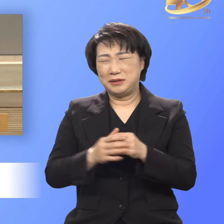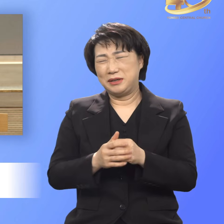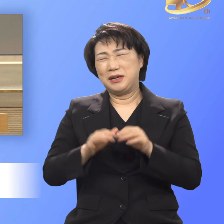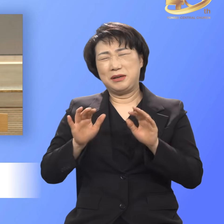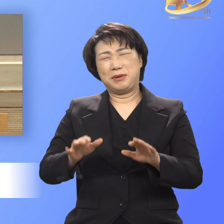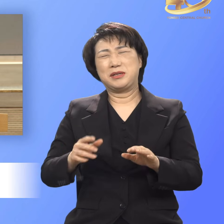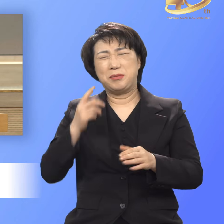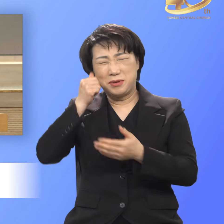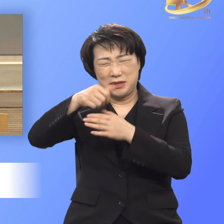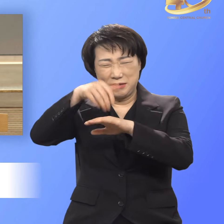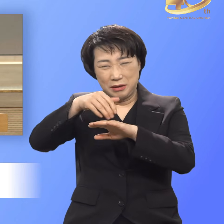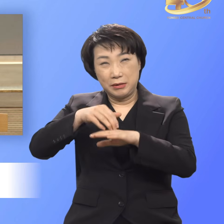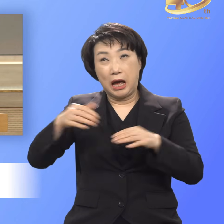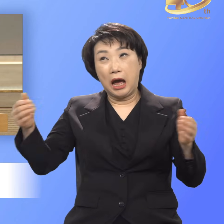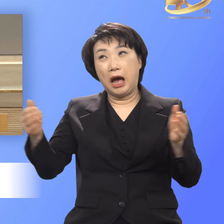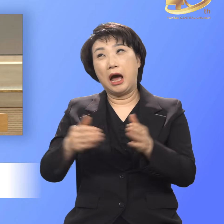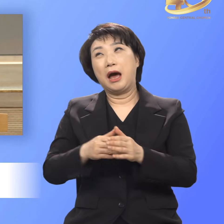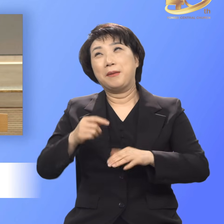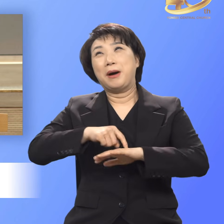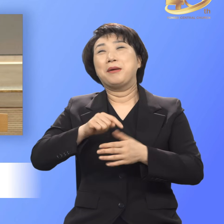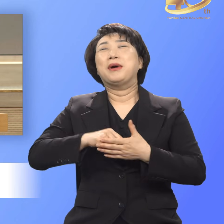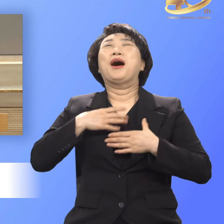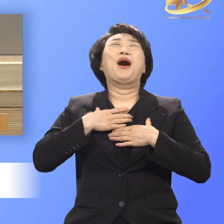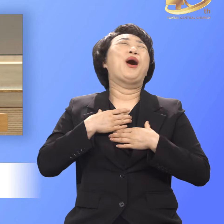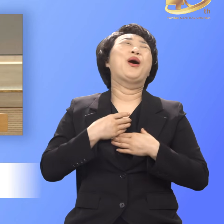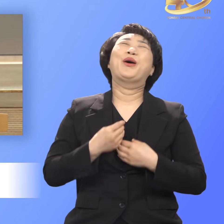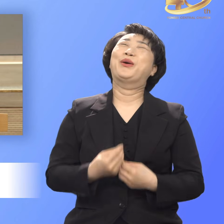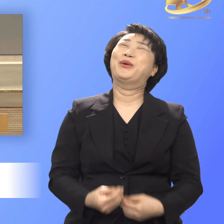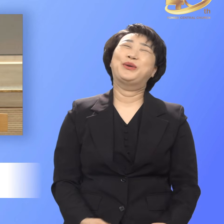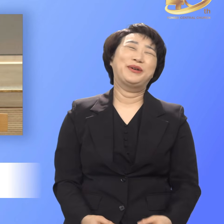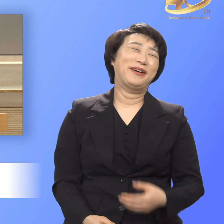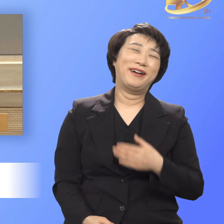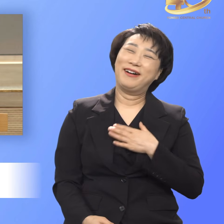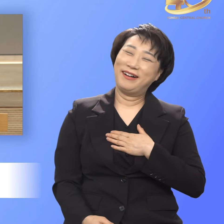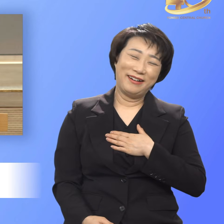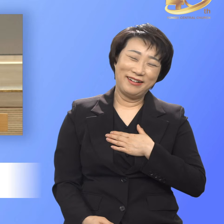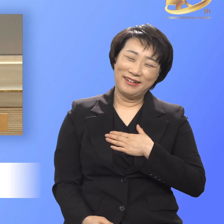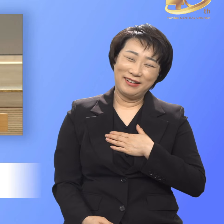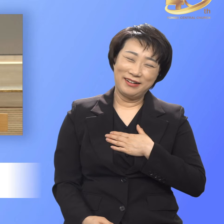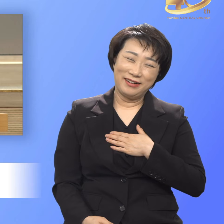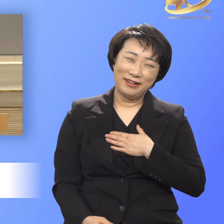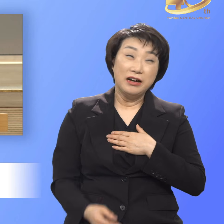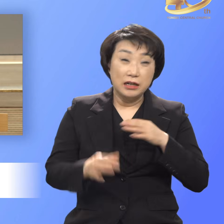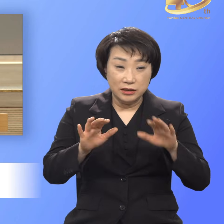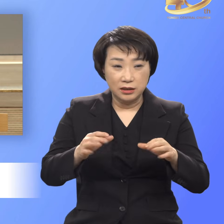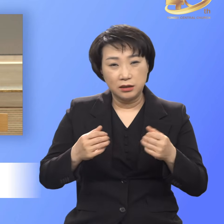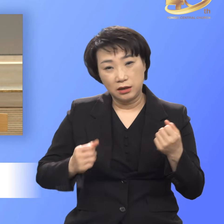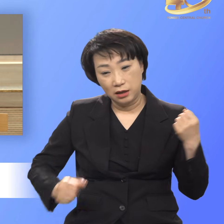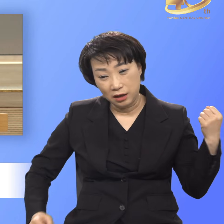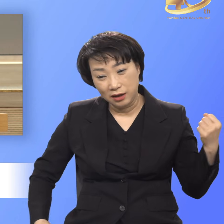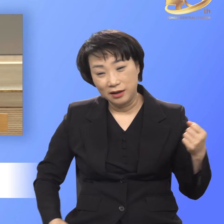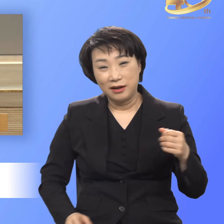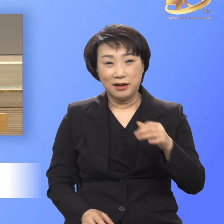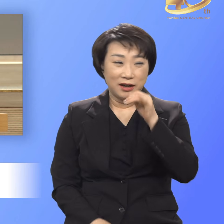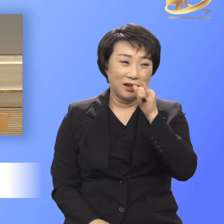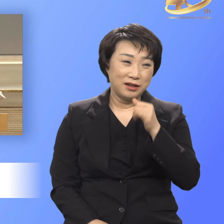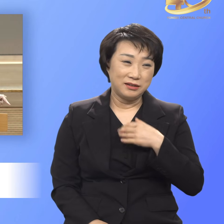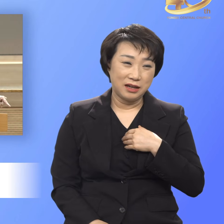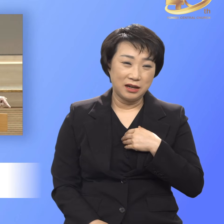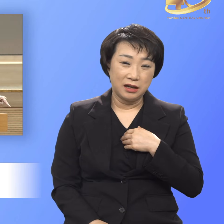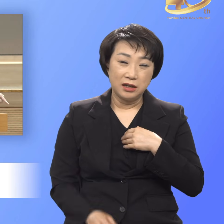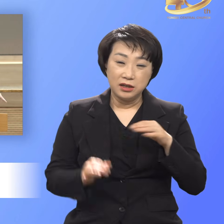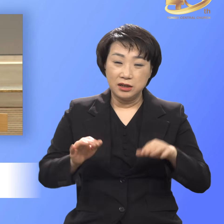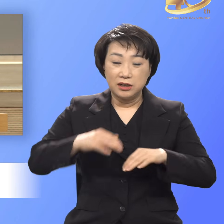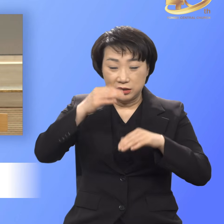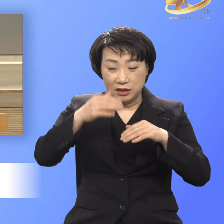성회 끝났어. 얼마나 마음이 자유한지 몰라. 근데 기력은 없어. 여기서 여기도